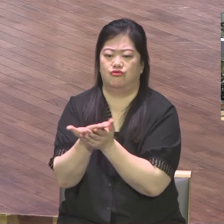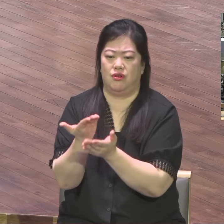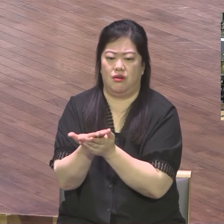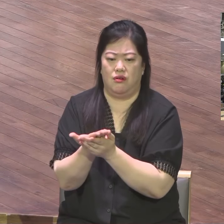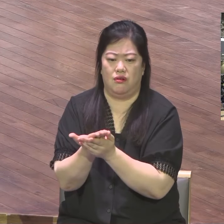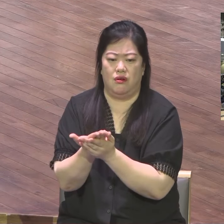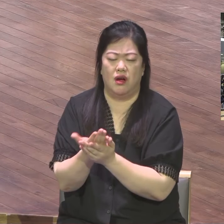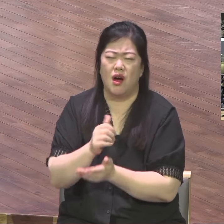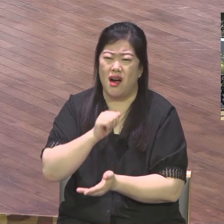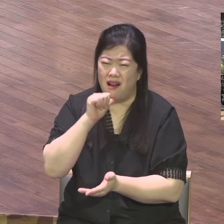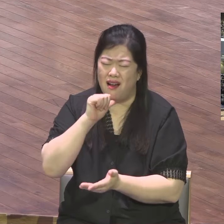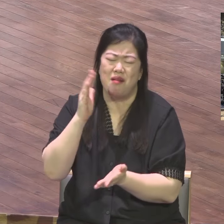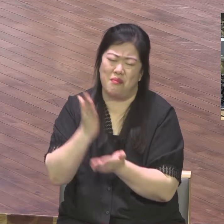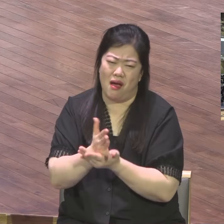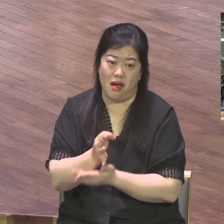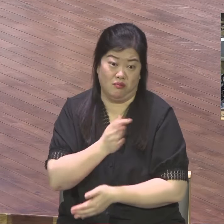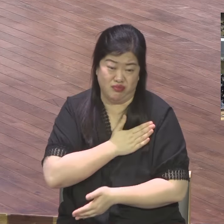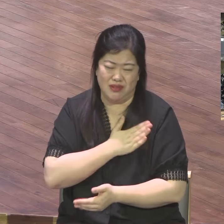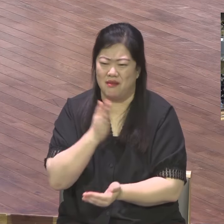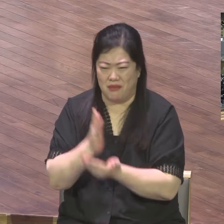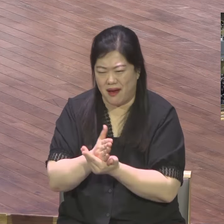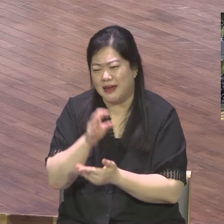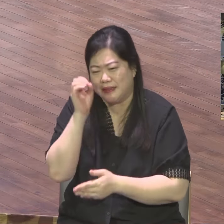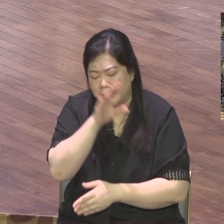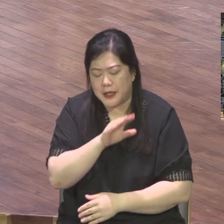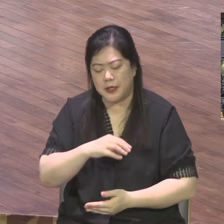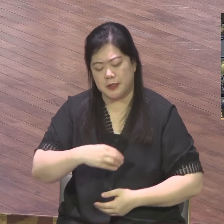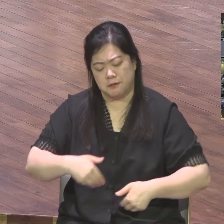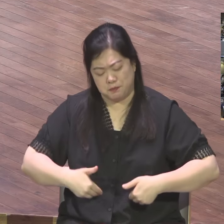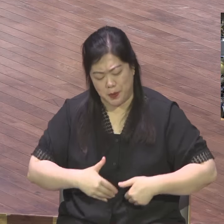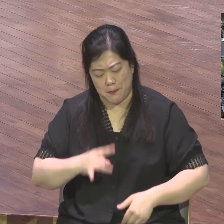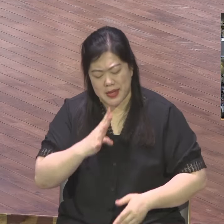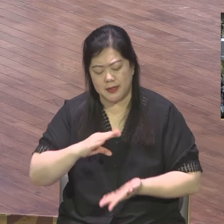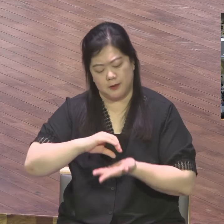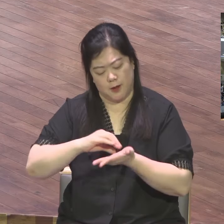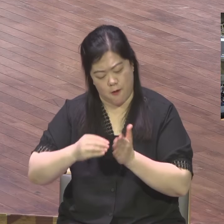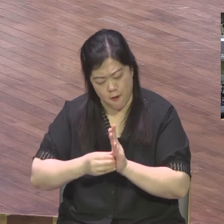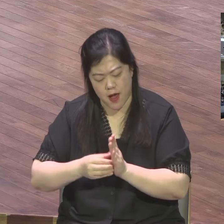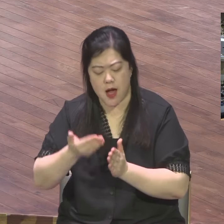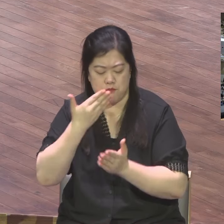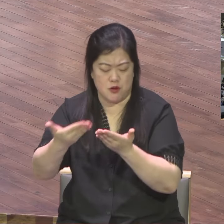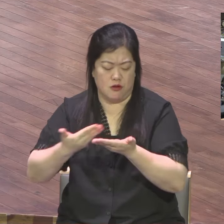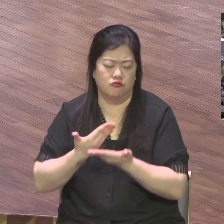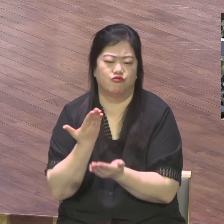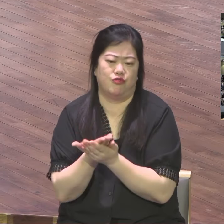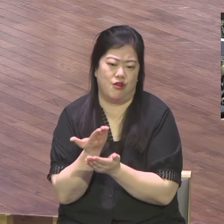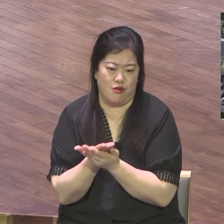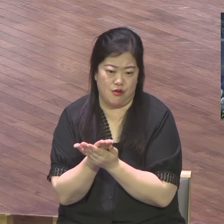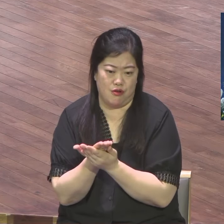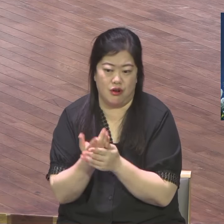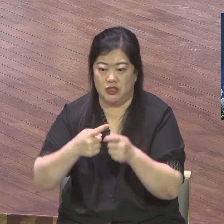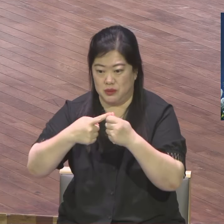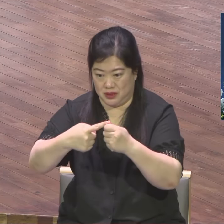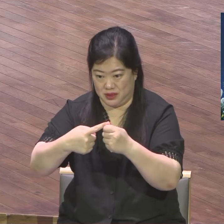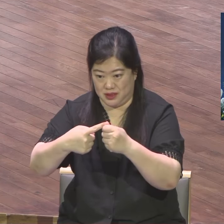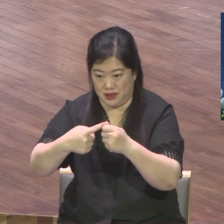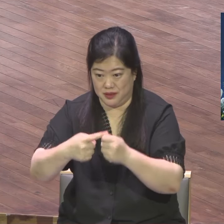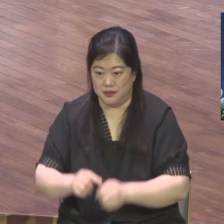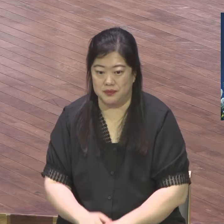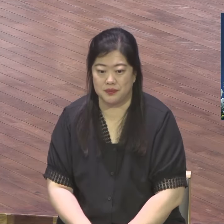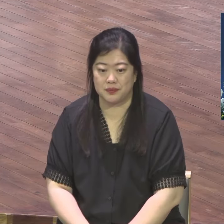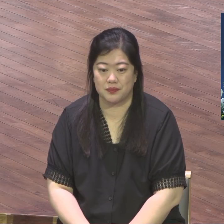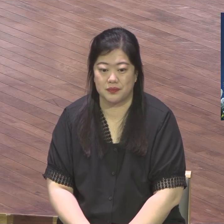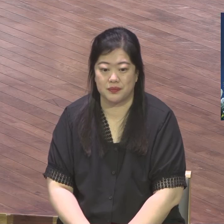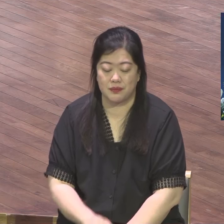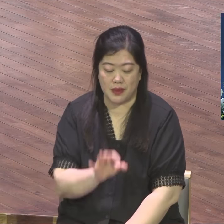가난하게도 마옵시고 부하게도 마옵시고 오직 필요한 양식으로 나를 먹이시옵소서. 자, 아굴은 하나님